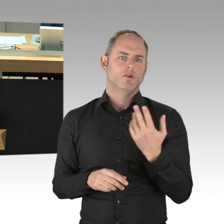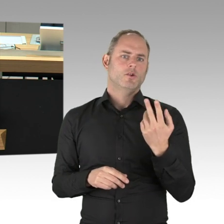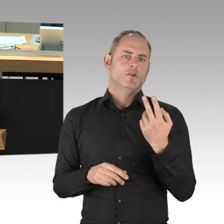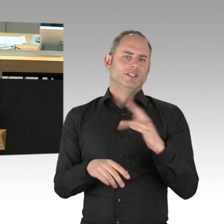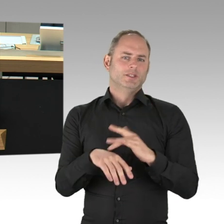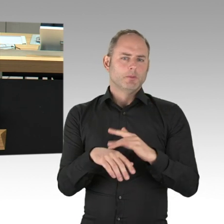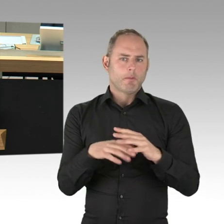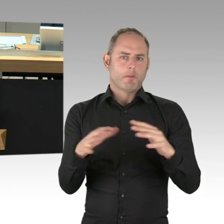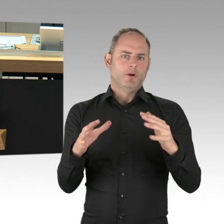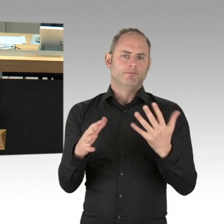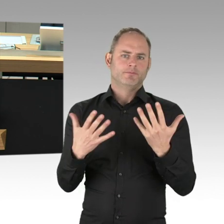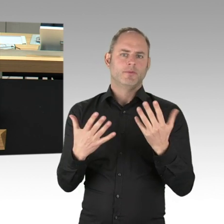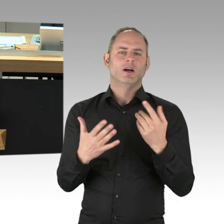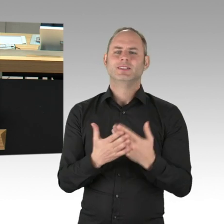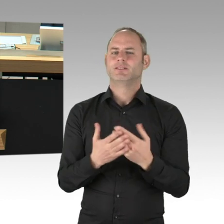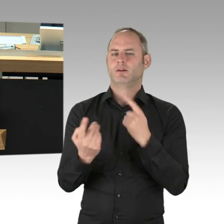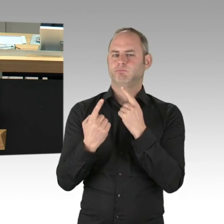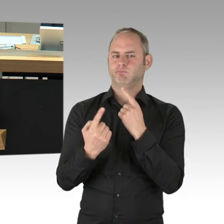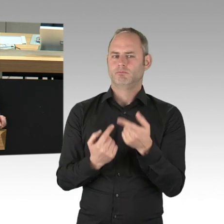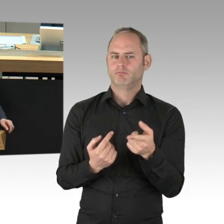unser Landeskonzept zur Weiterentwicklung der